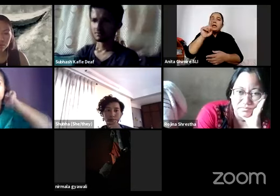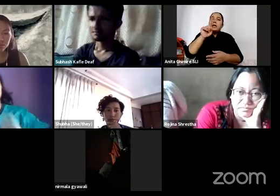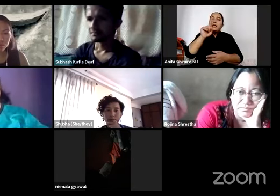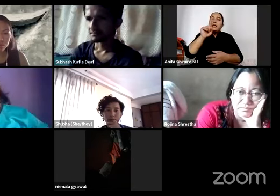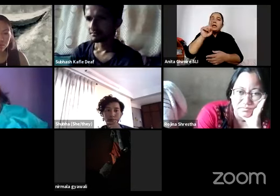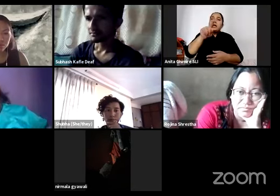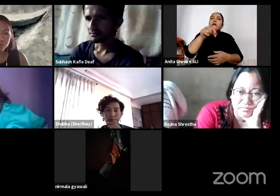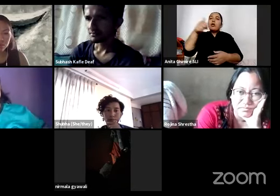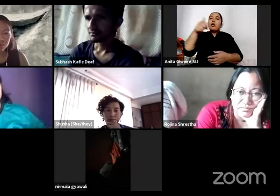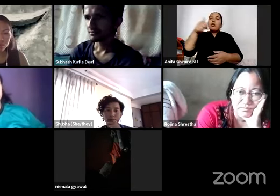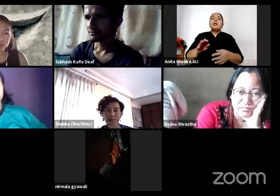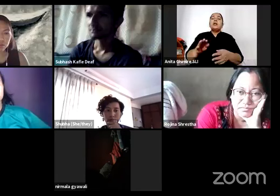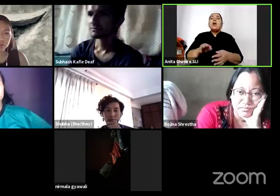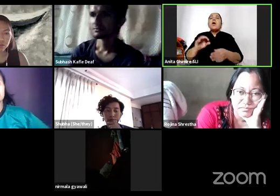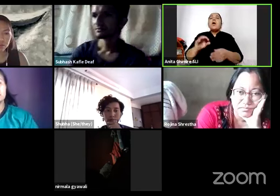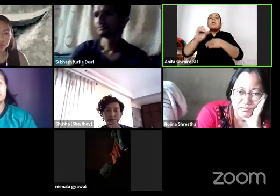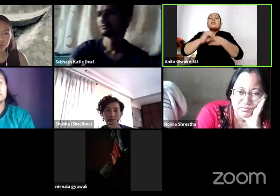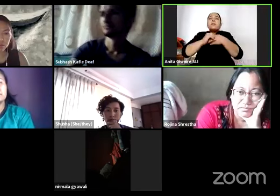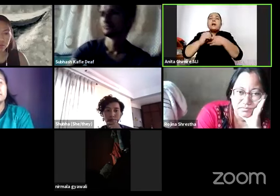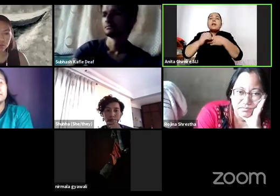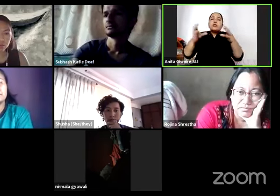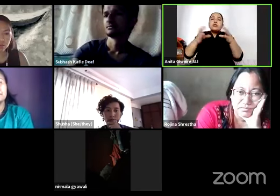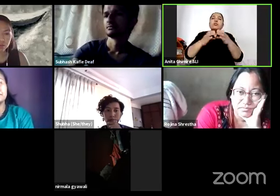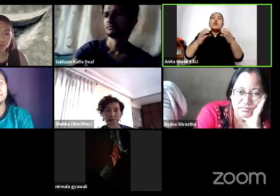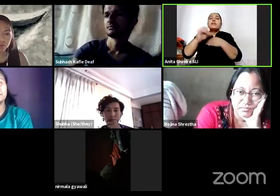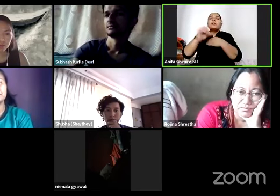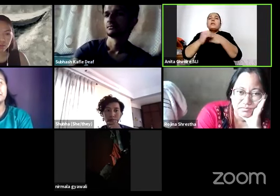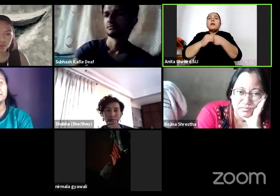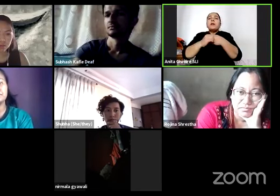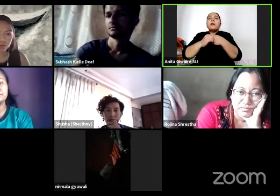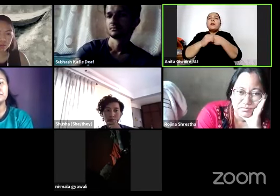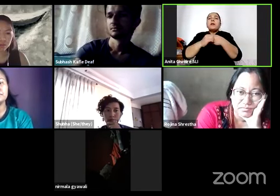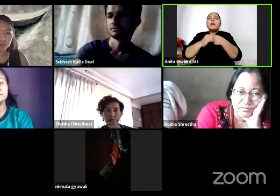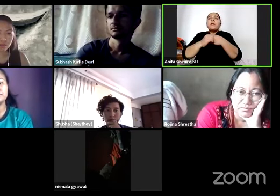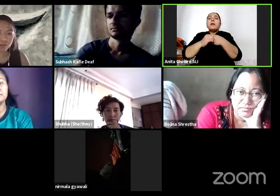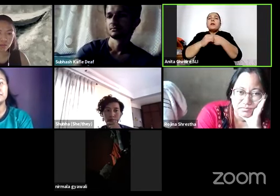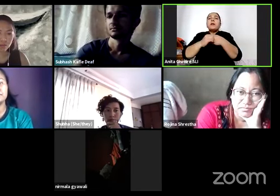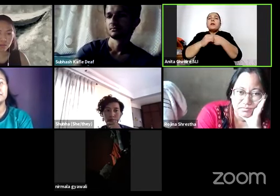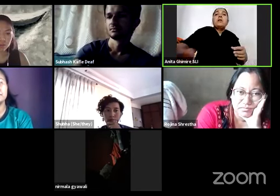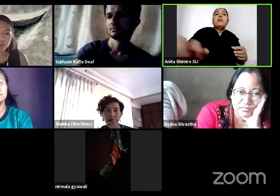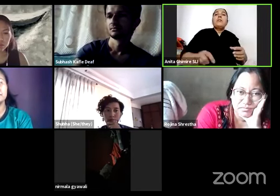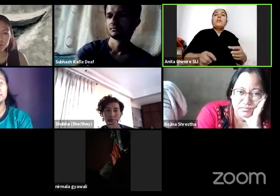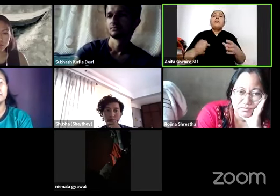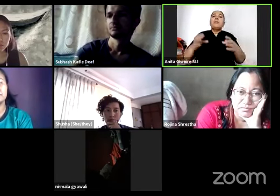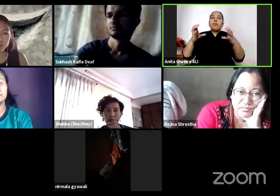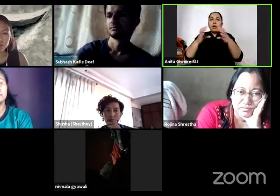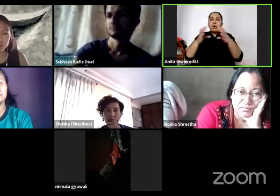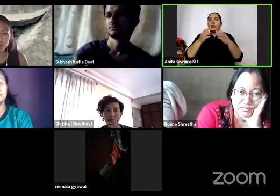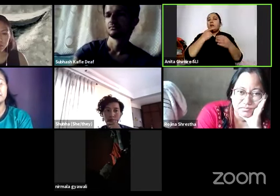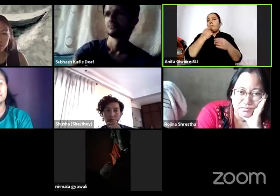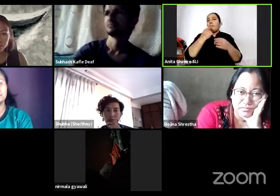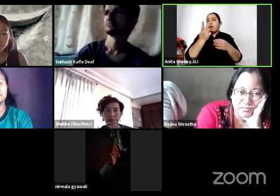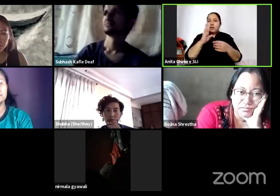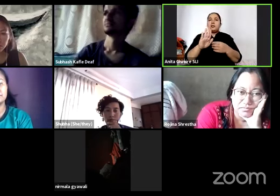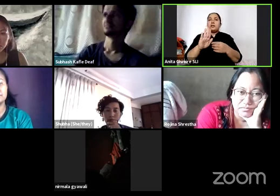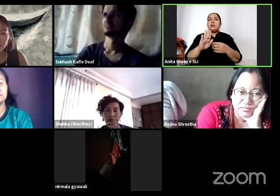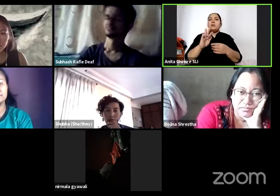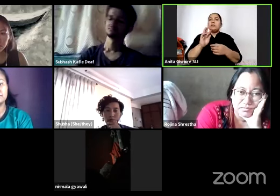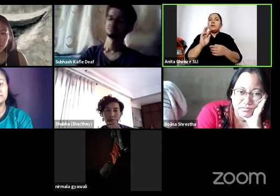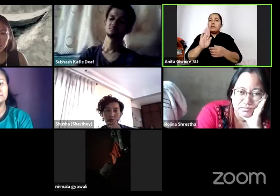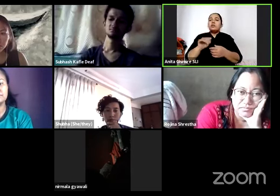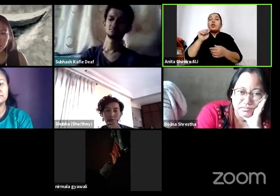भइरहेको भनेर गइरहेको ठाउँमा चाहिँ हामीले चाहिँ कम्बाइन जानुपर्छ कि यसले चाहिँ त्यो पनि कुराहरू लिएर आउँछ कि भन्ने पनि